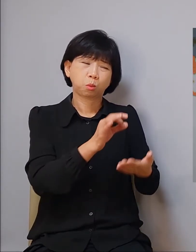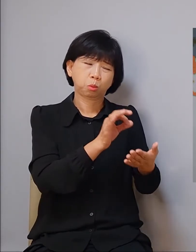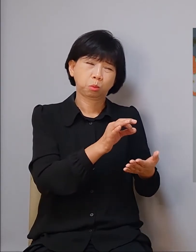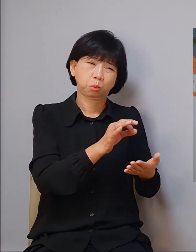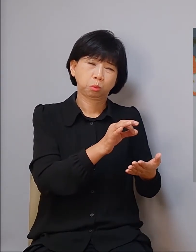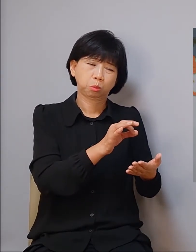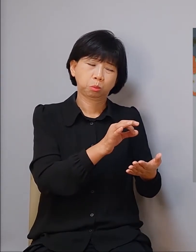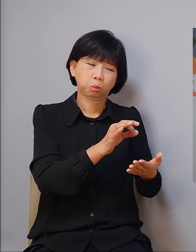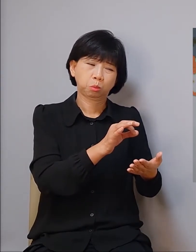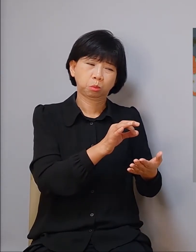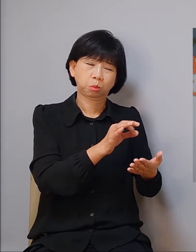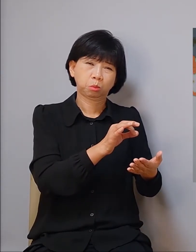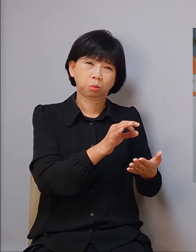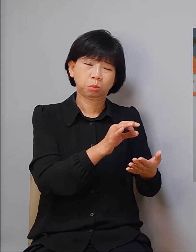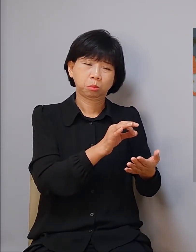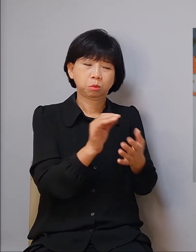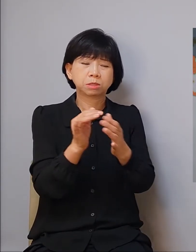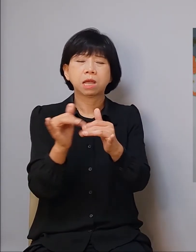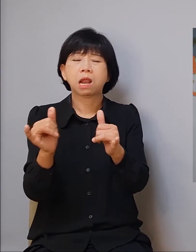돈이거나